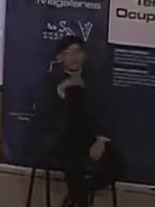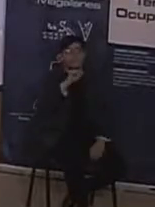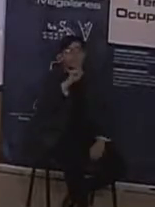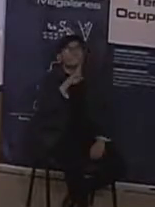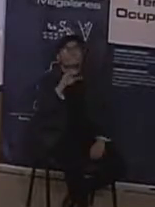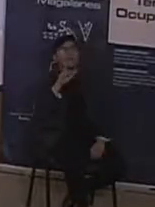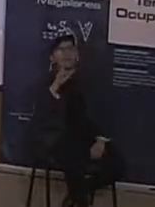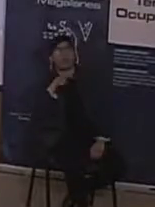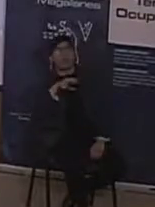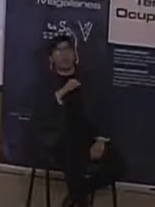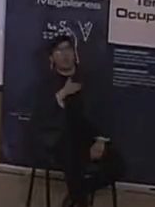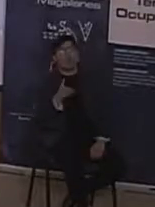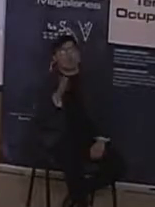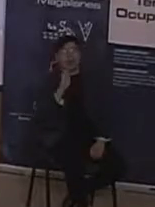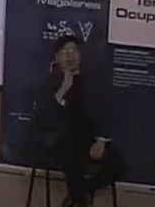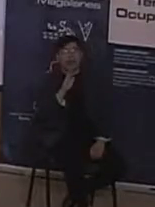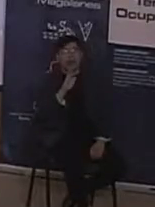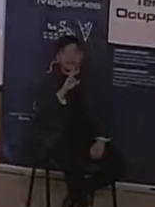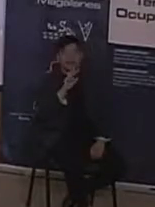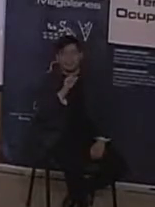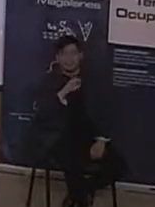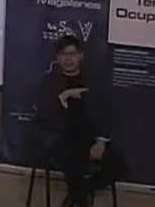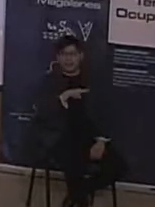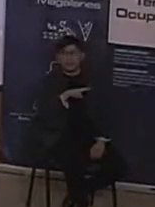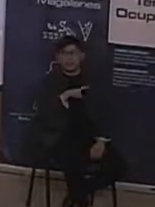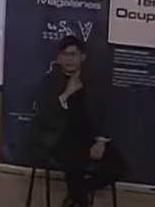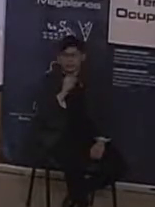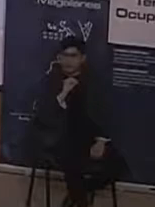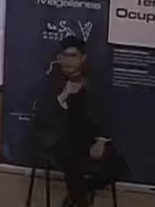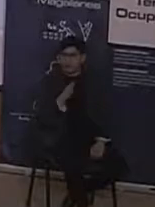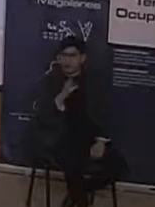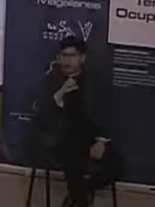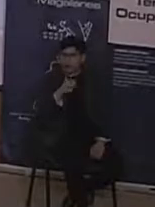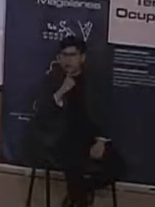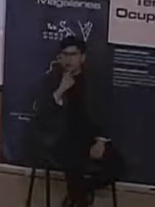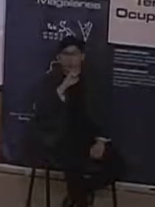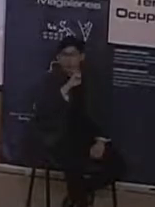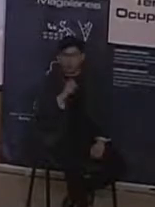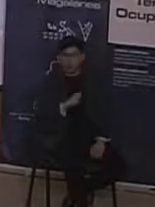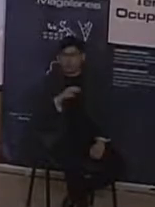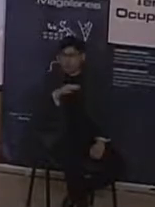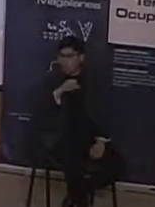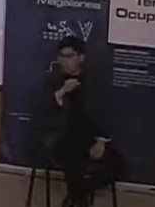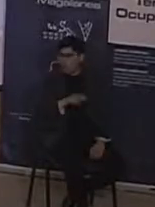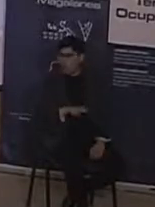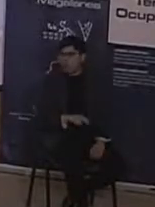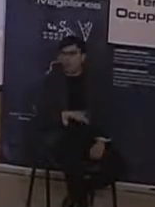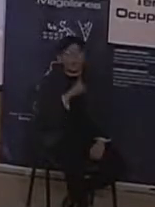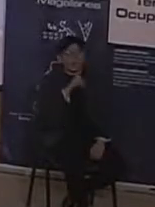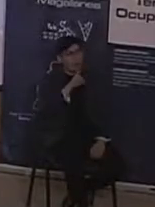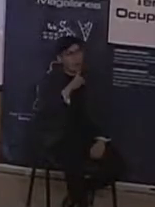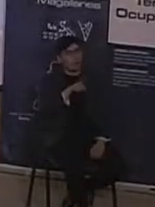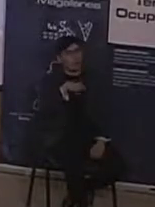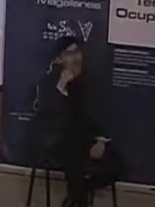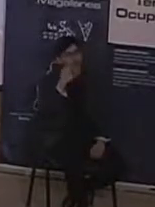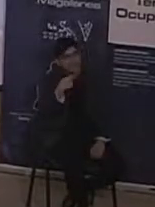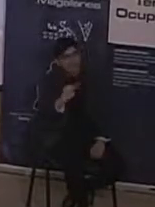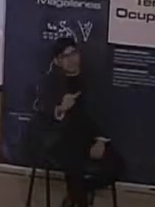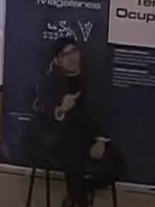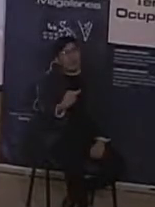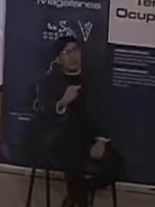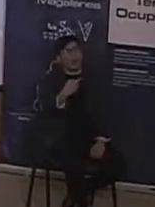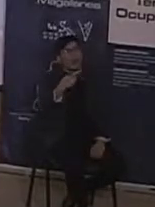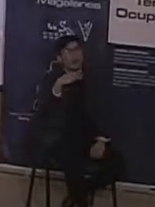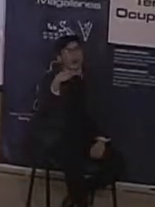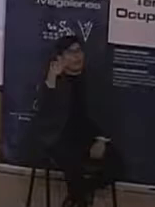nos va a presentar hoy día cómo tienen usted en el programa como se lo indica cierto una charla magistral sobre discapacidad y acceso a la